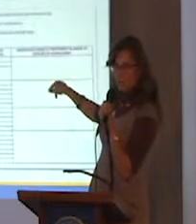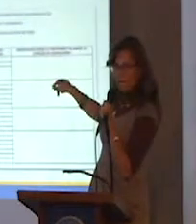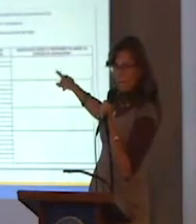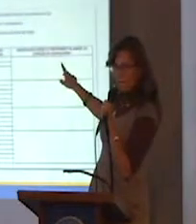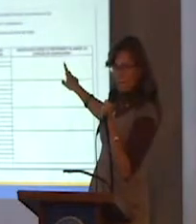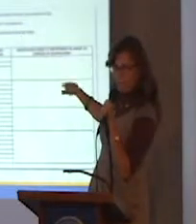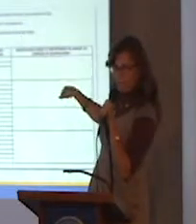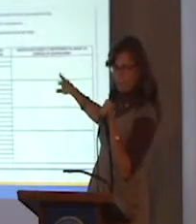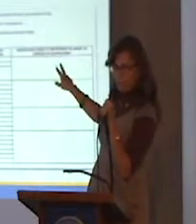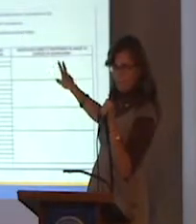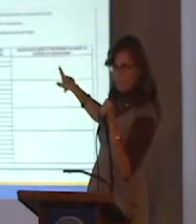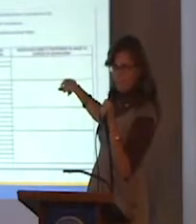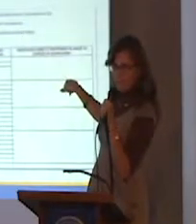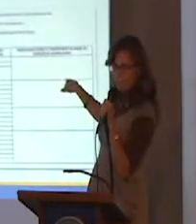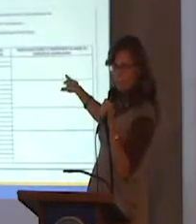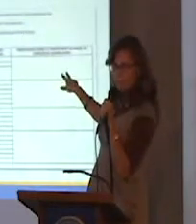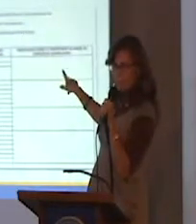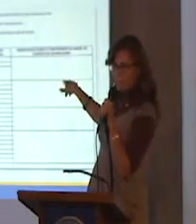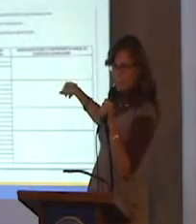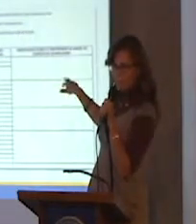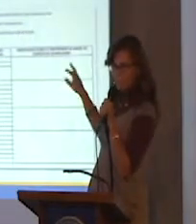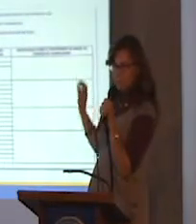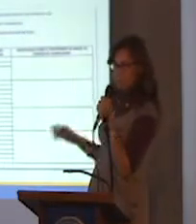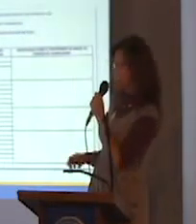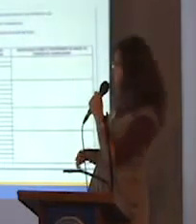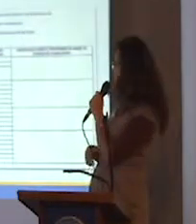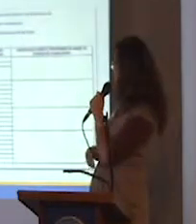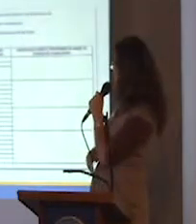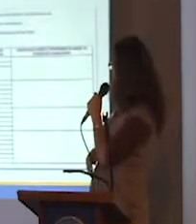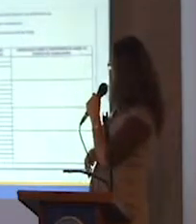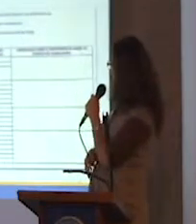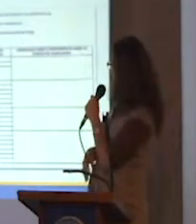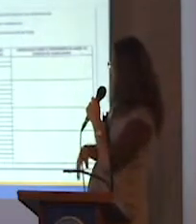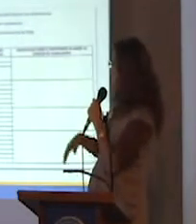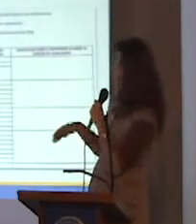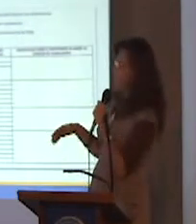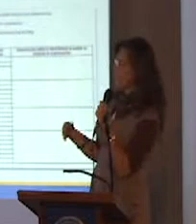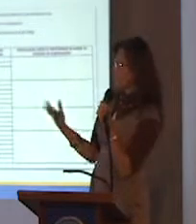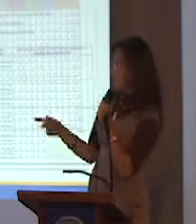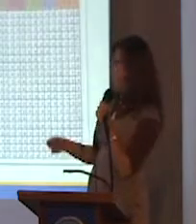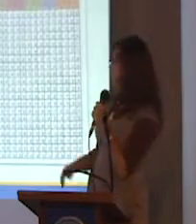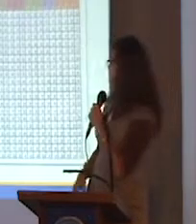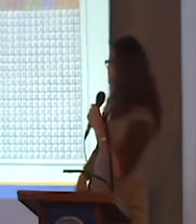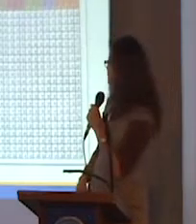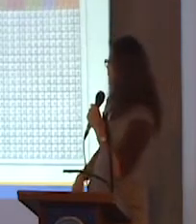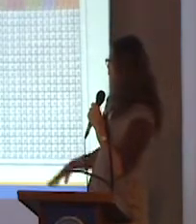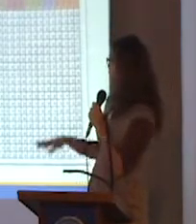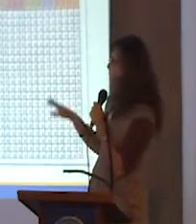se registraban los resultados de cada una de las intervenciones de los participantes.